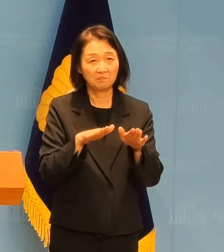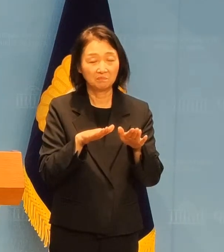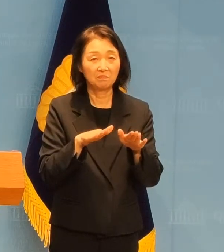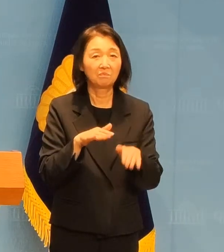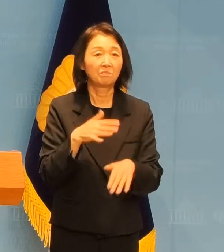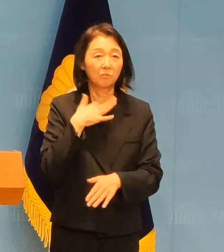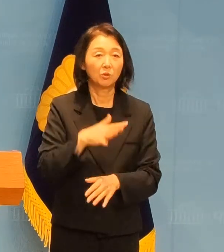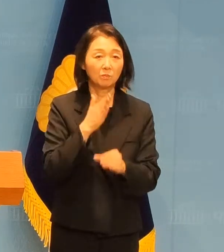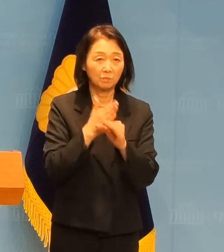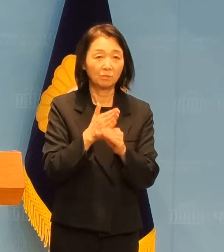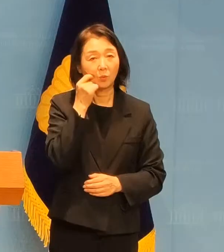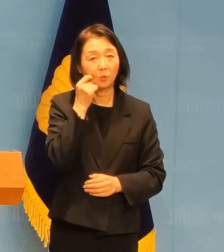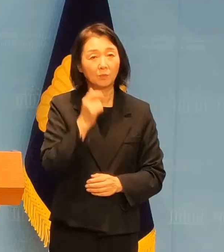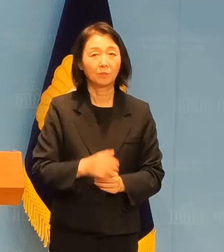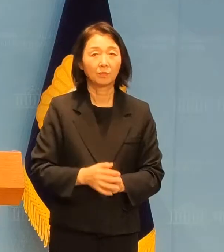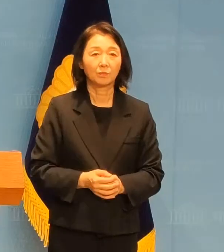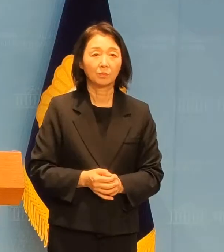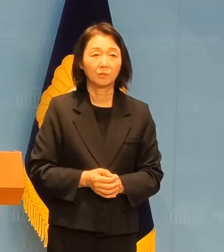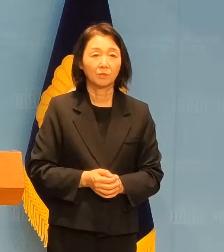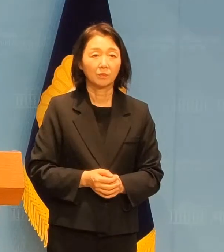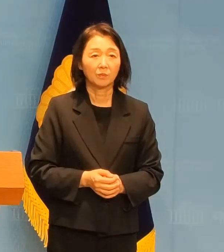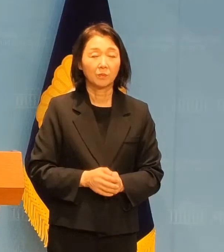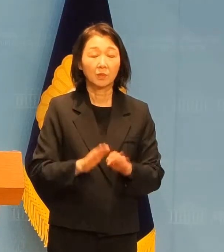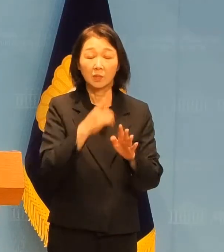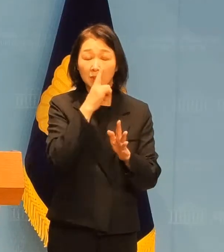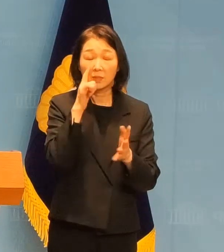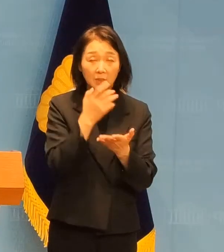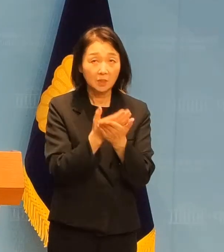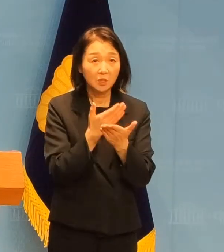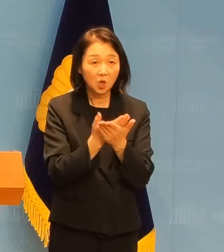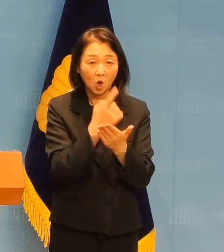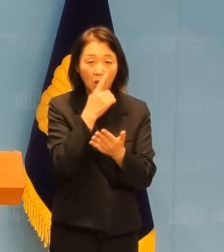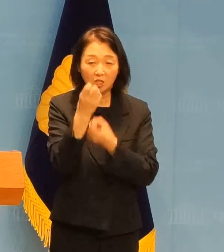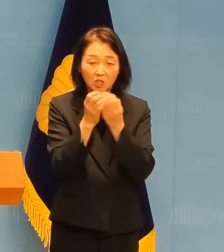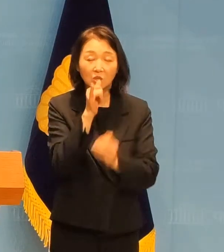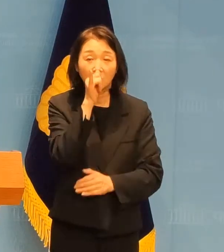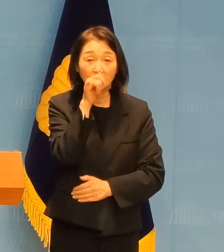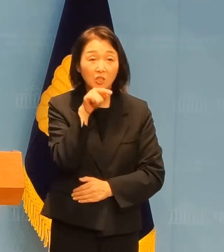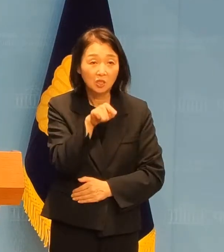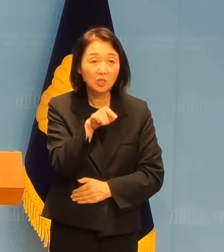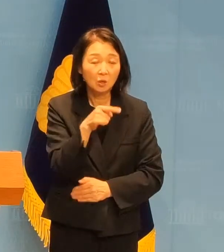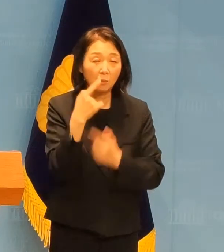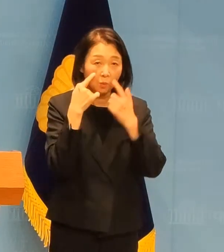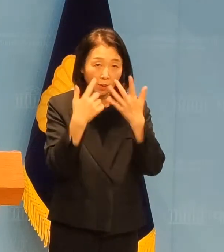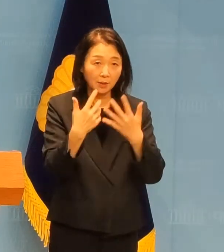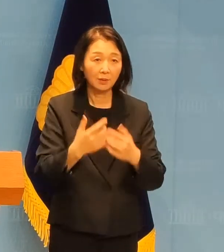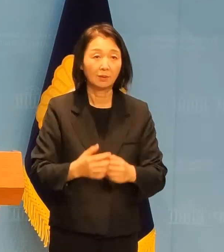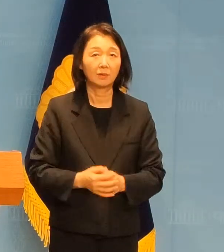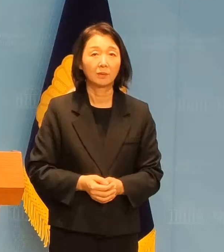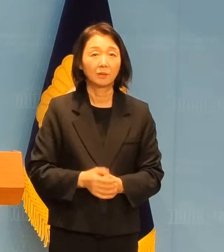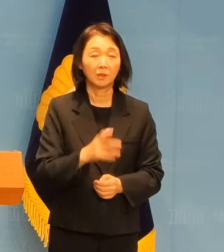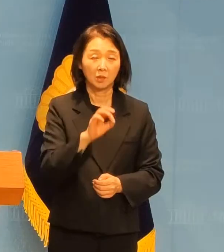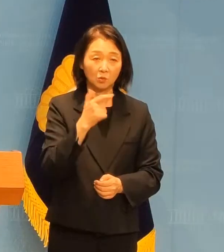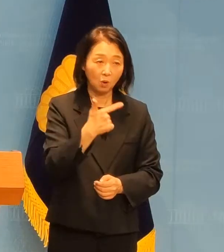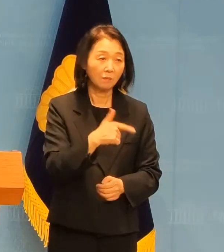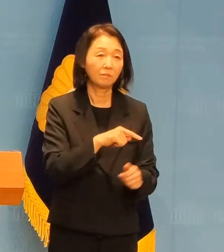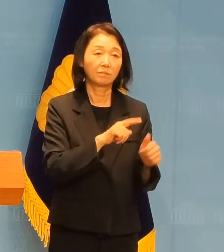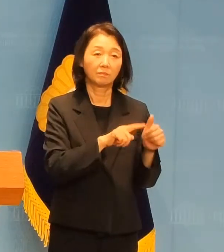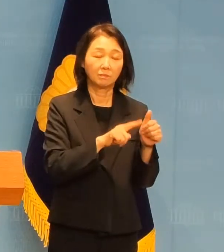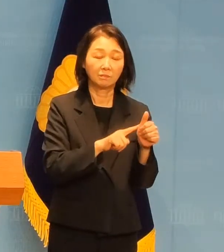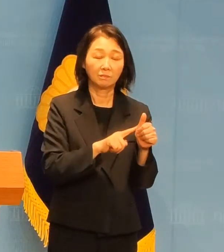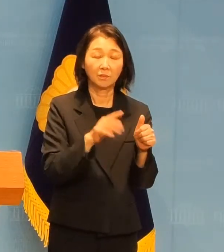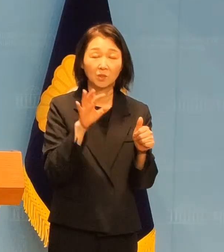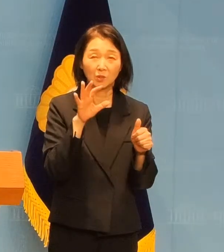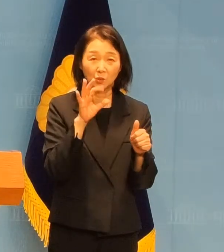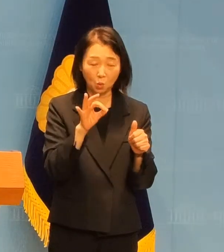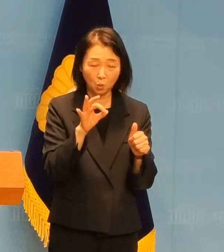대목입니다. 명백한 증거와 증언이 가리키는 바가 또렷한데 권 의원은 여전히 금품